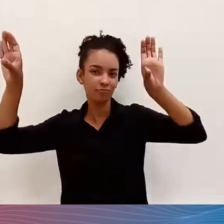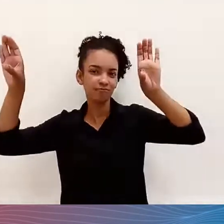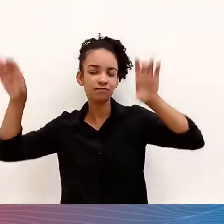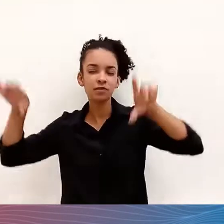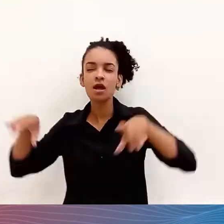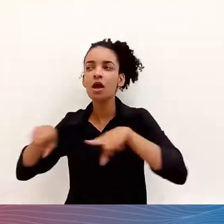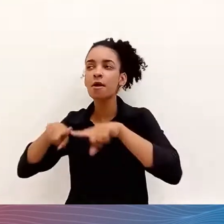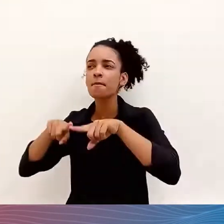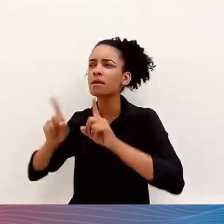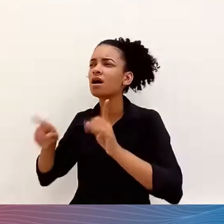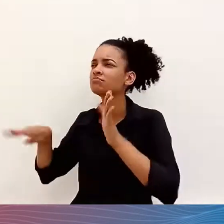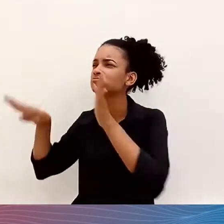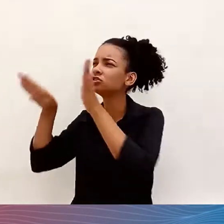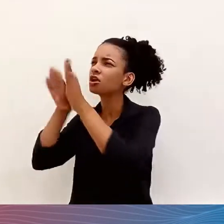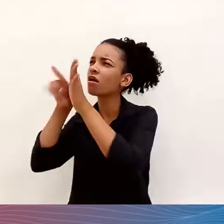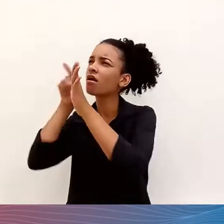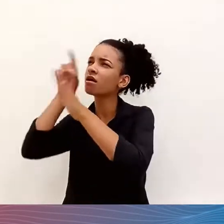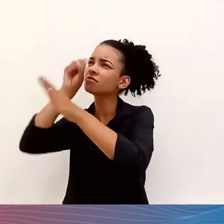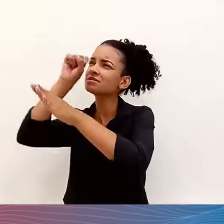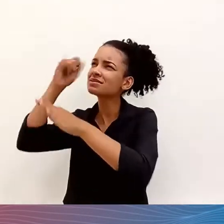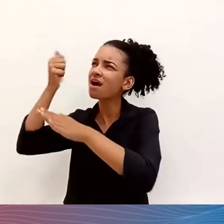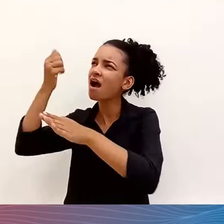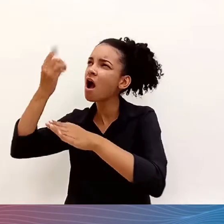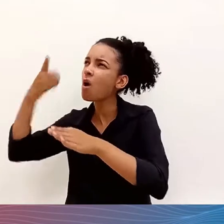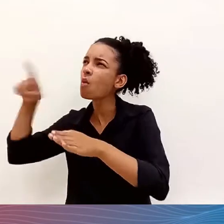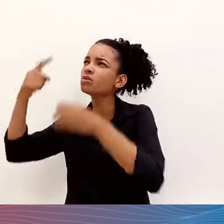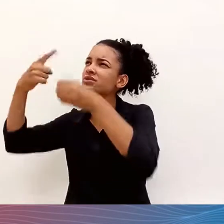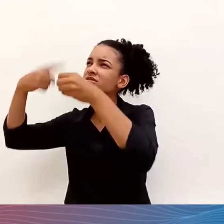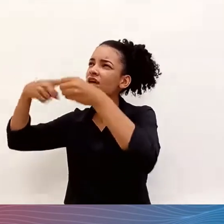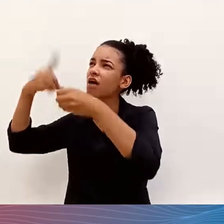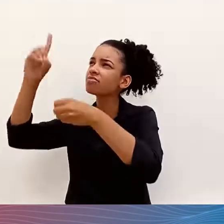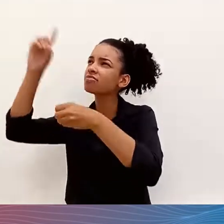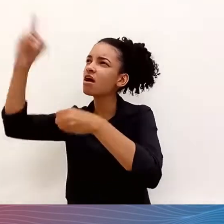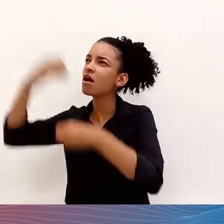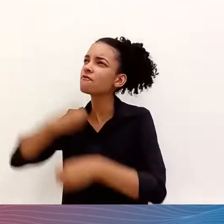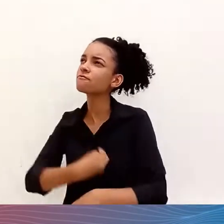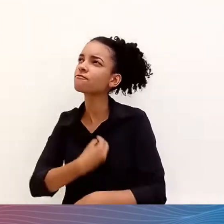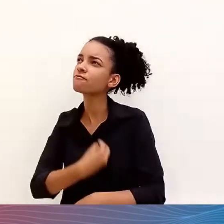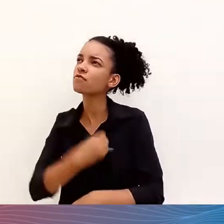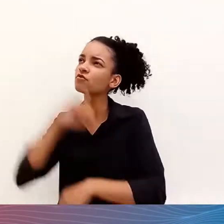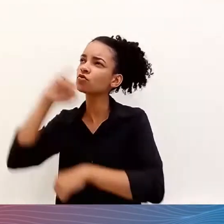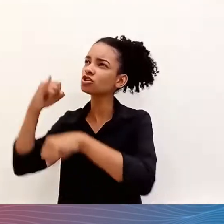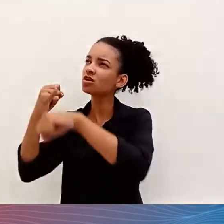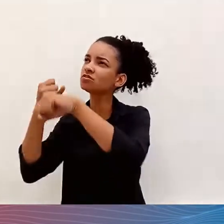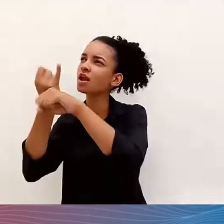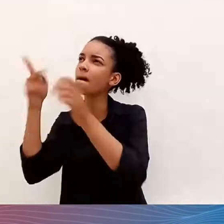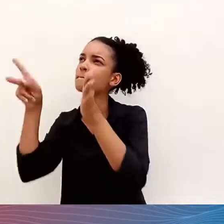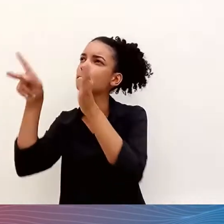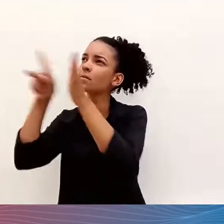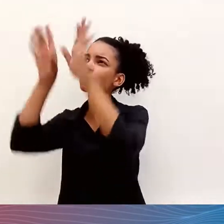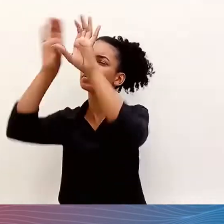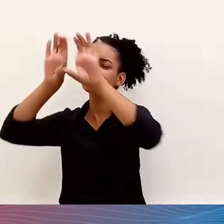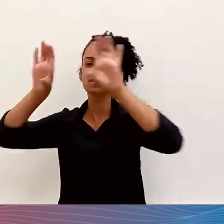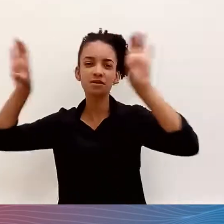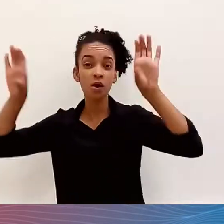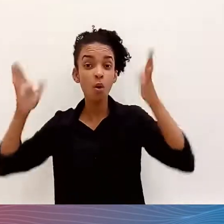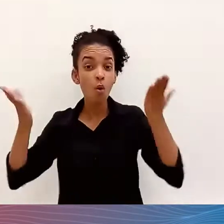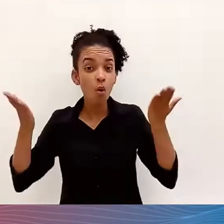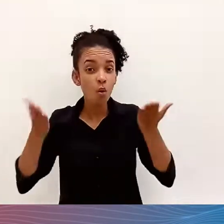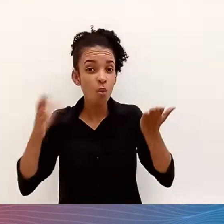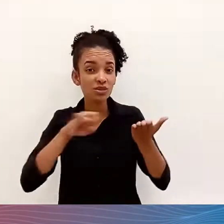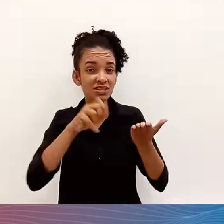a Jerusalém celestial. Irmão, hoje Sião foi transferido para o terceiro